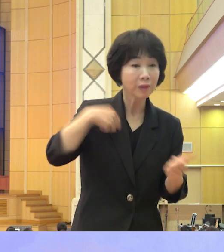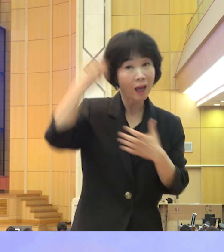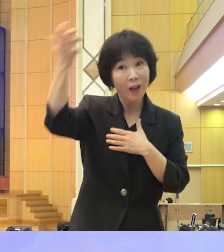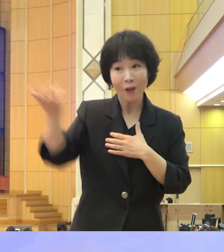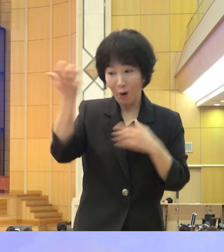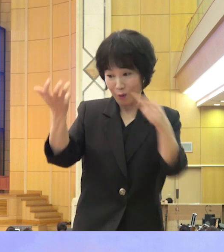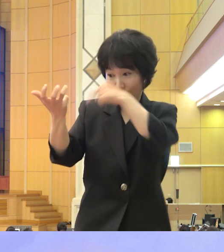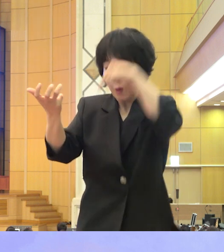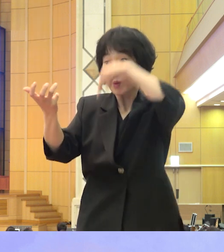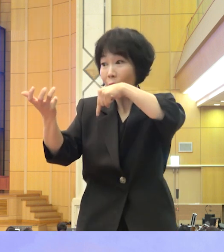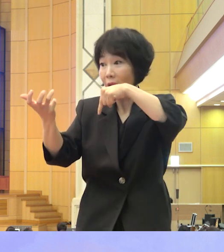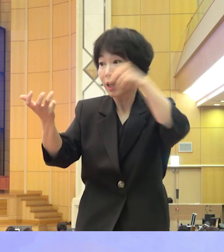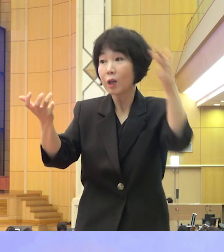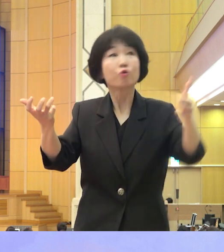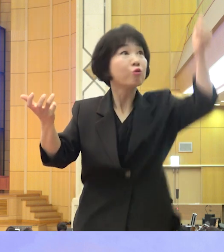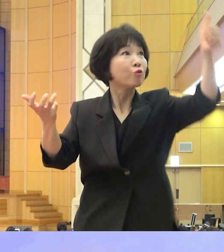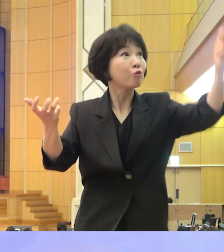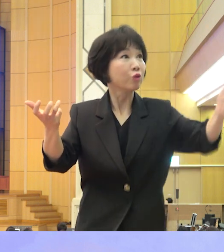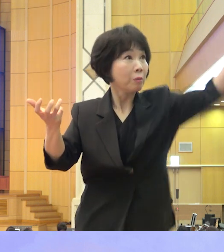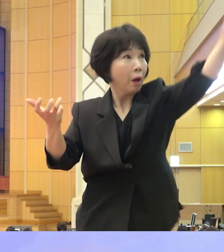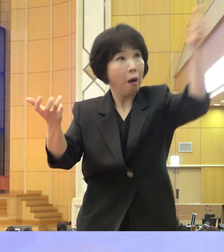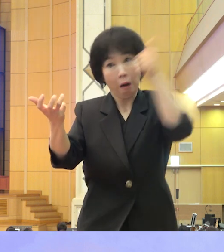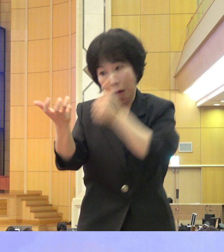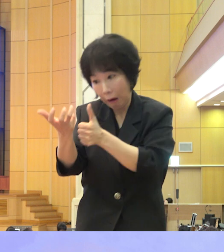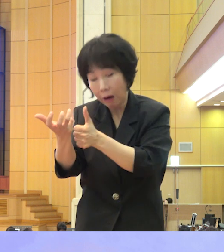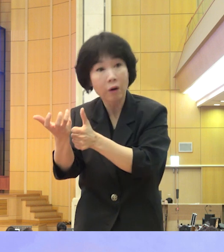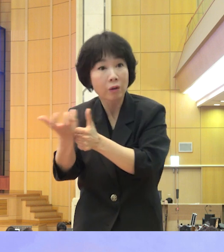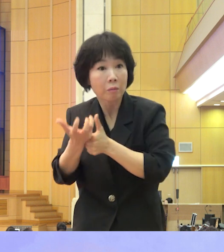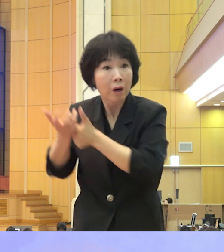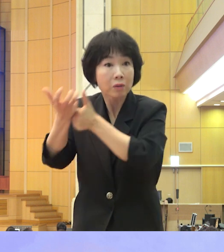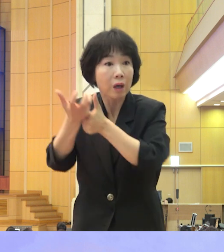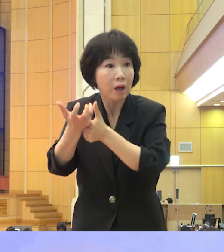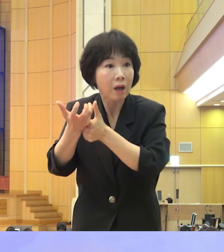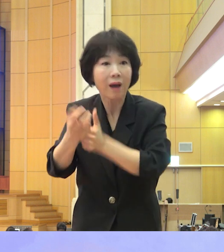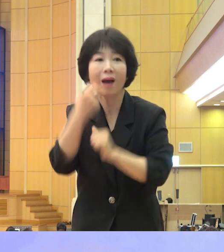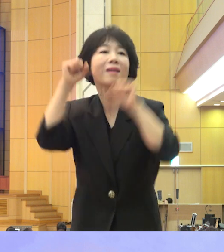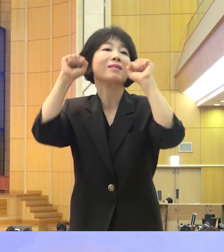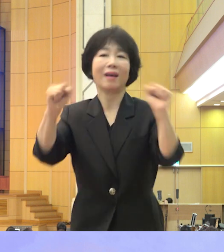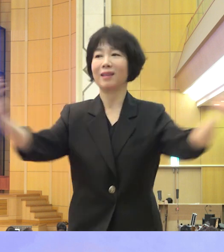삽니다. 할렐루야, 할렐루야. 그래서 보세요.